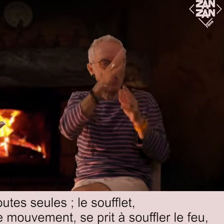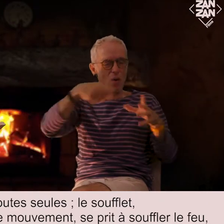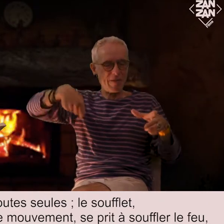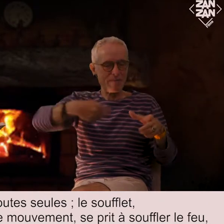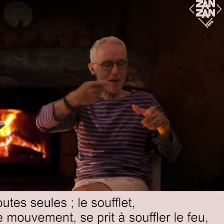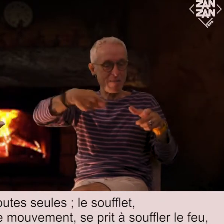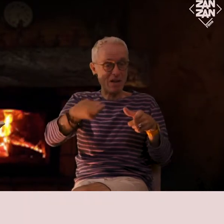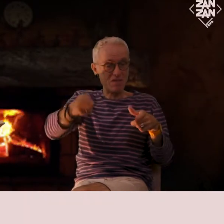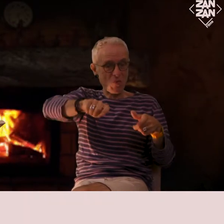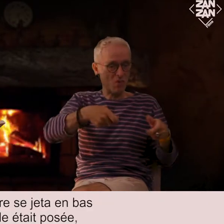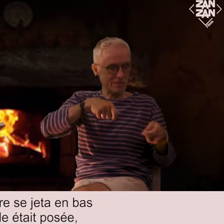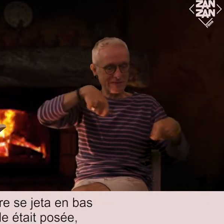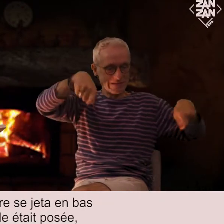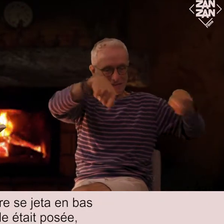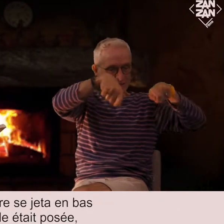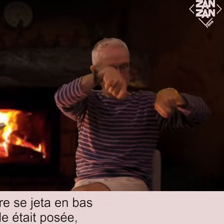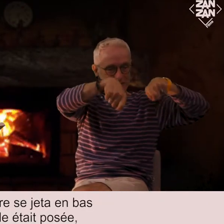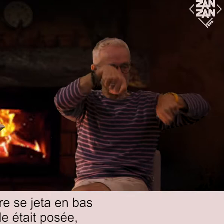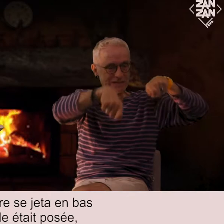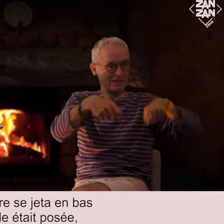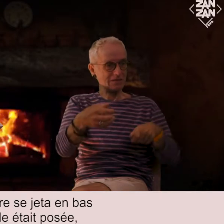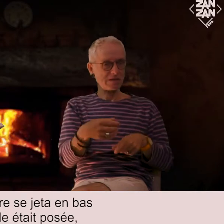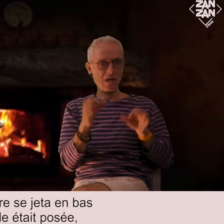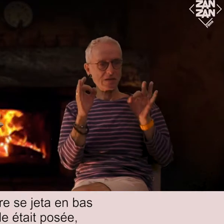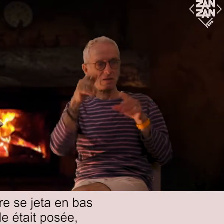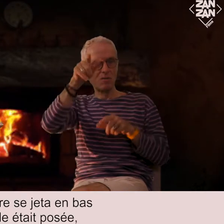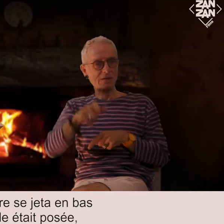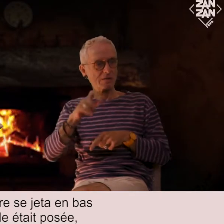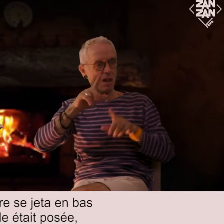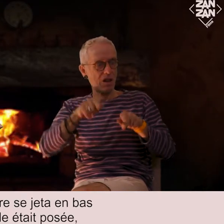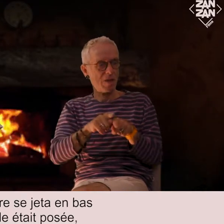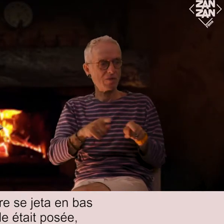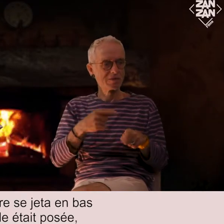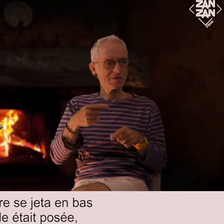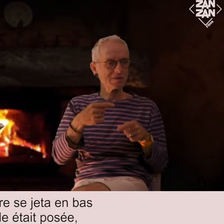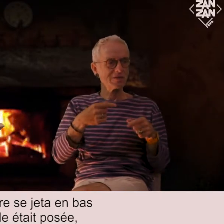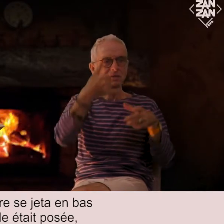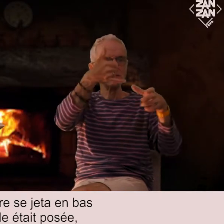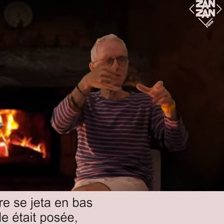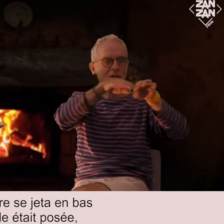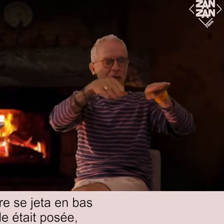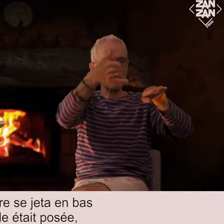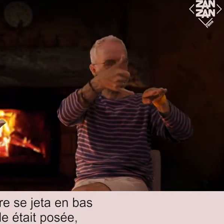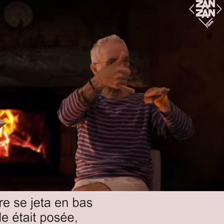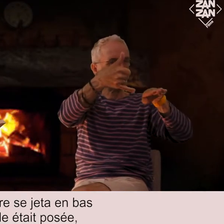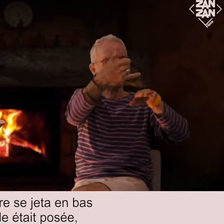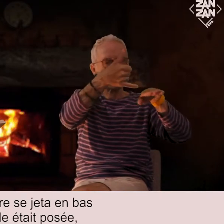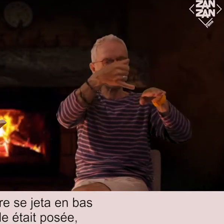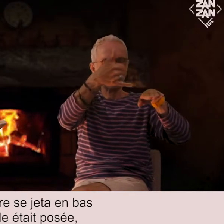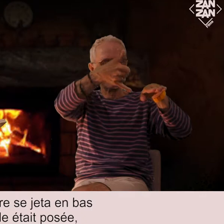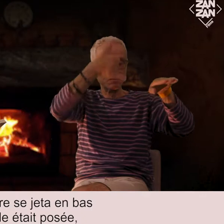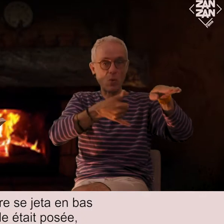relevait les cendres. Ensuite, une cafetière se jeta en bas d'une table où elle était posée et se